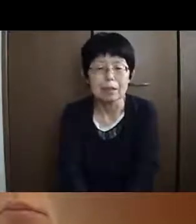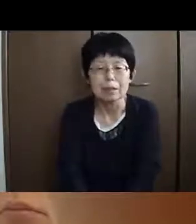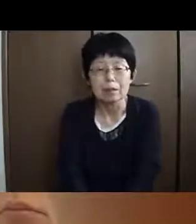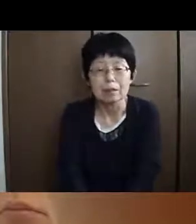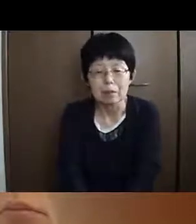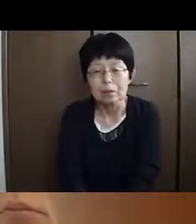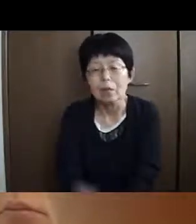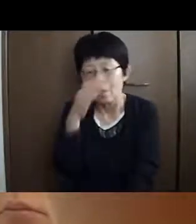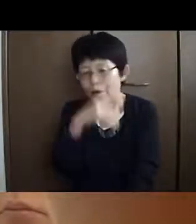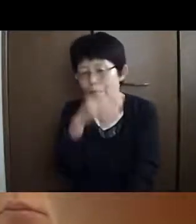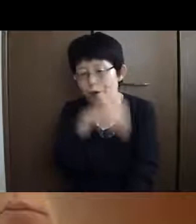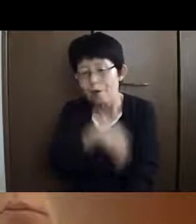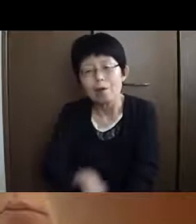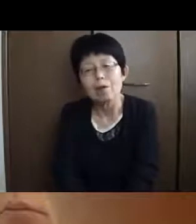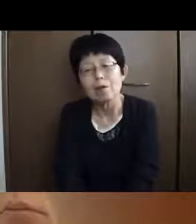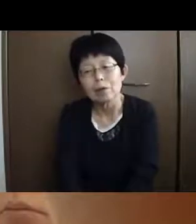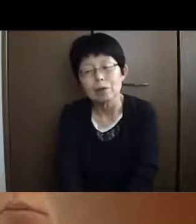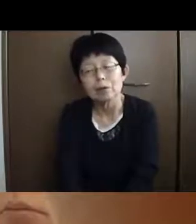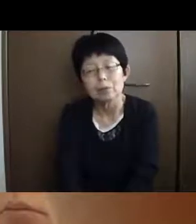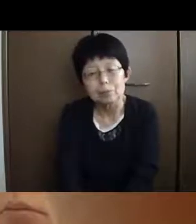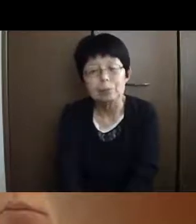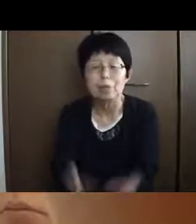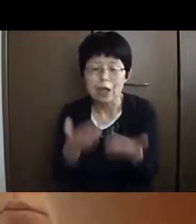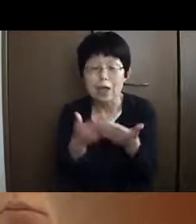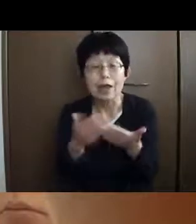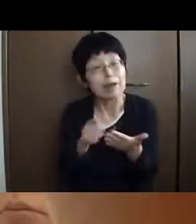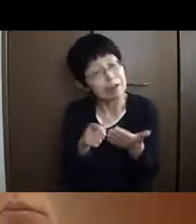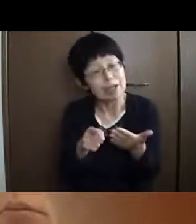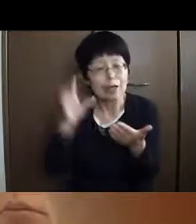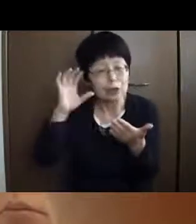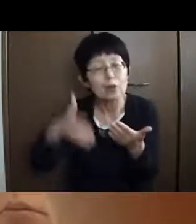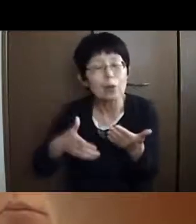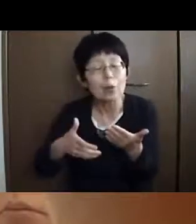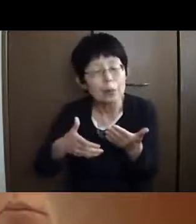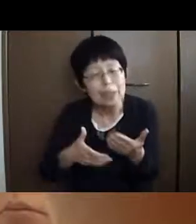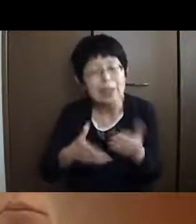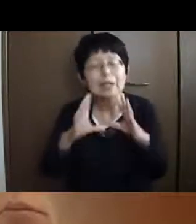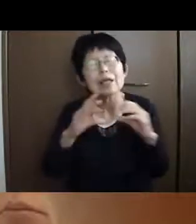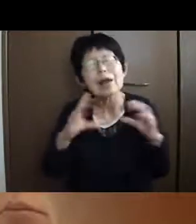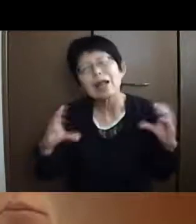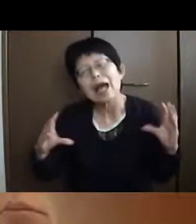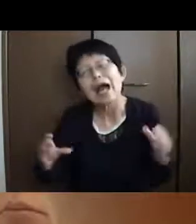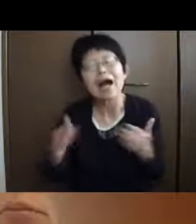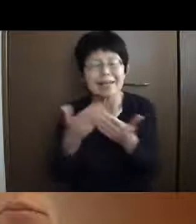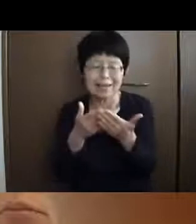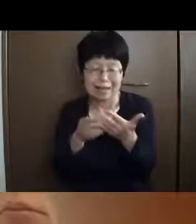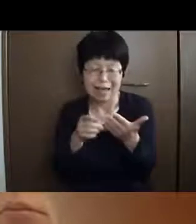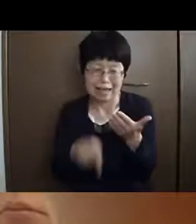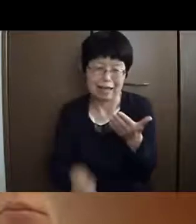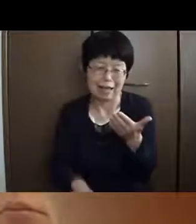んだ。あの絵がねすごい柔らかい感じの、なんかなんとも